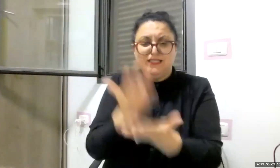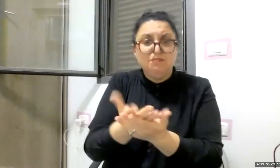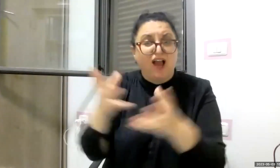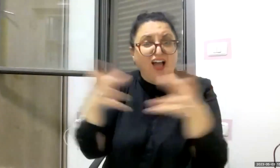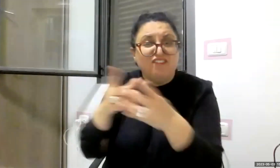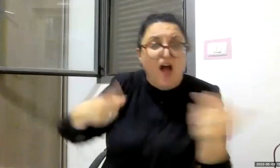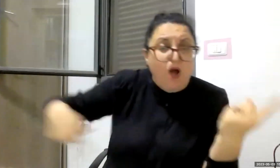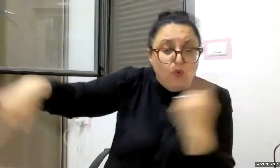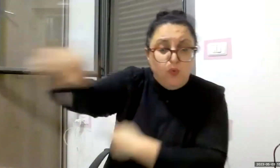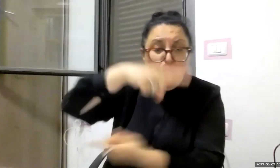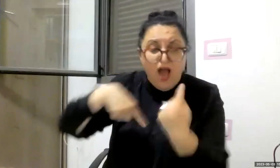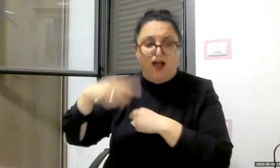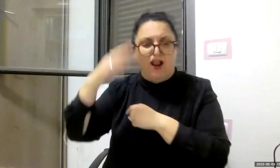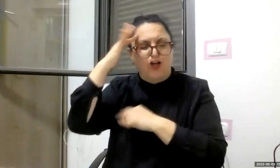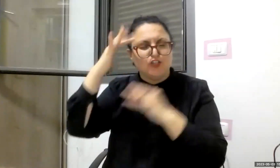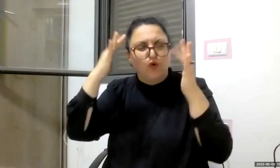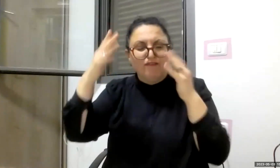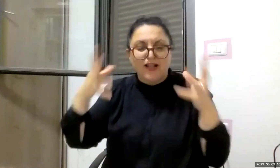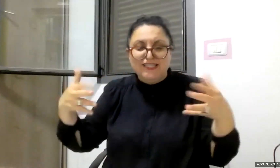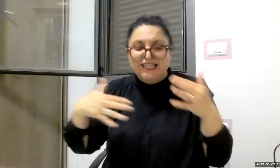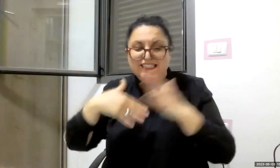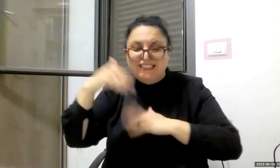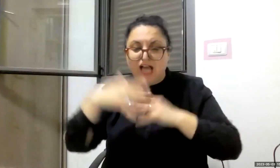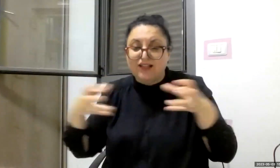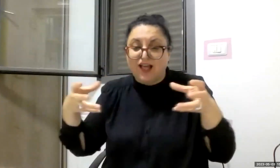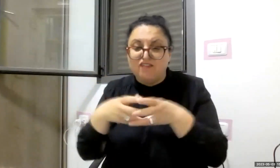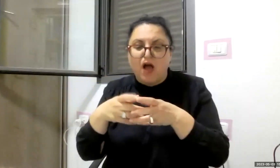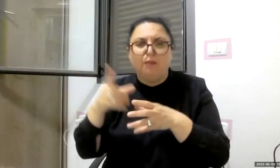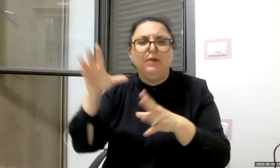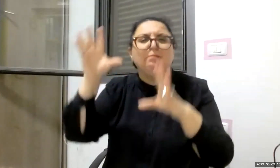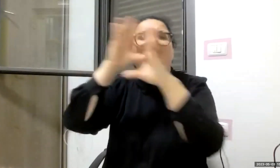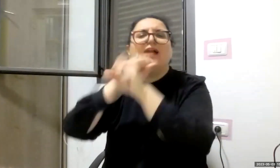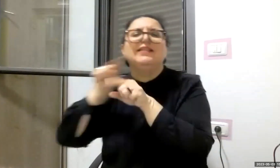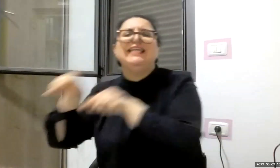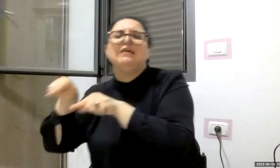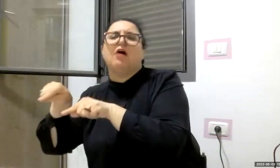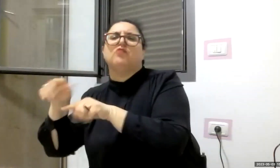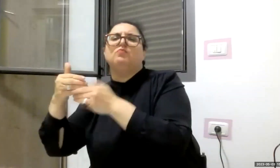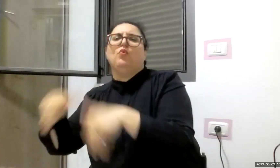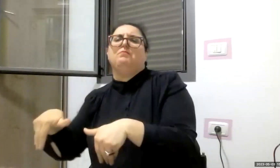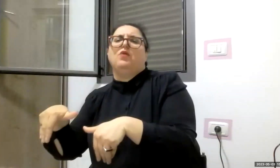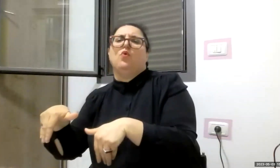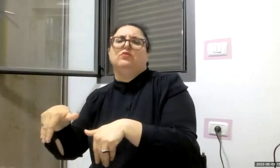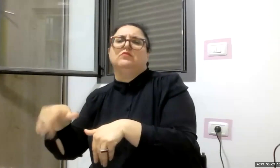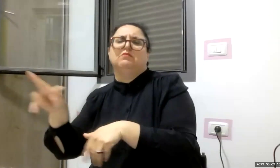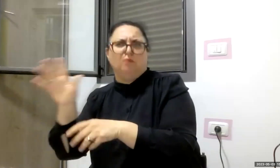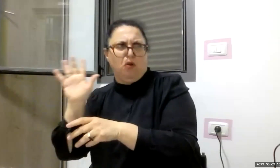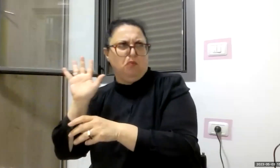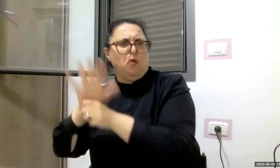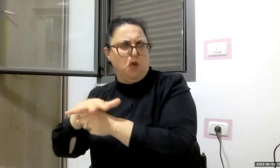להיות בצורה מובהקת ומובהרת כולנו צריכים לשבת ולחשוב על איך נפרק